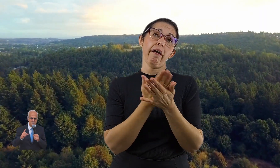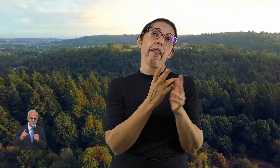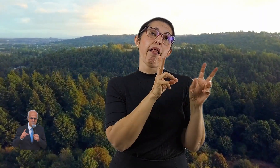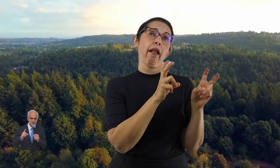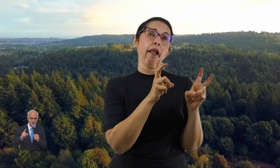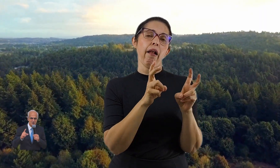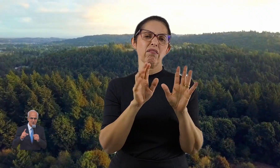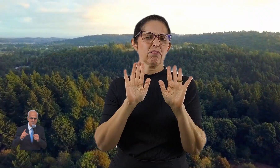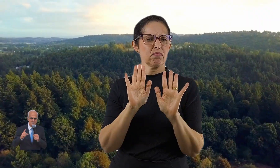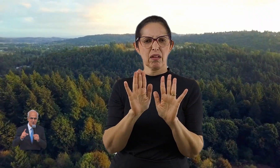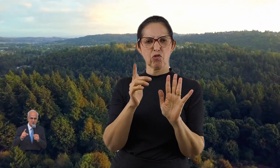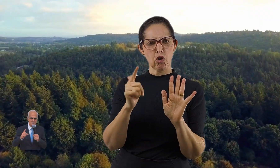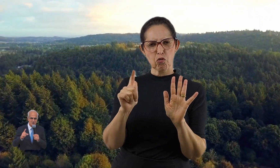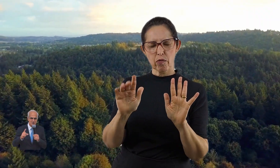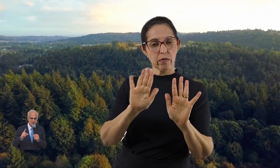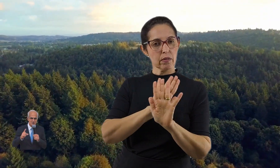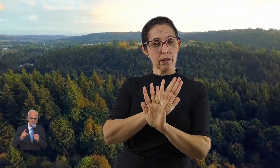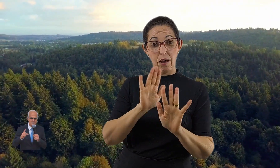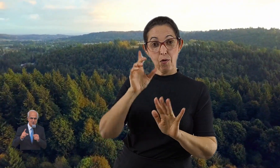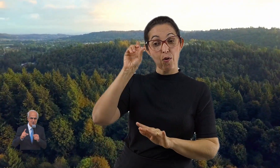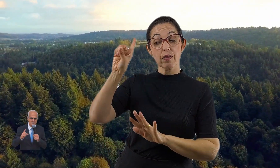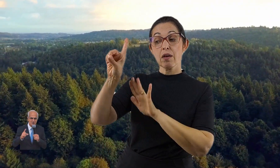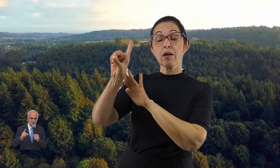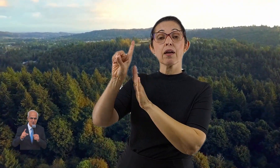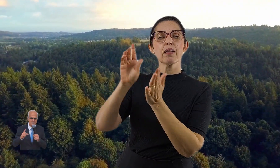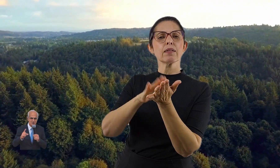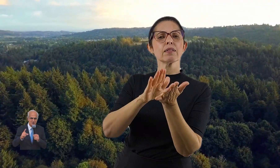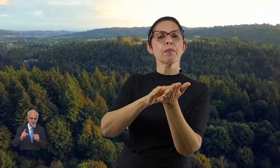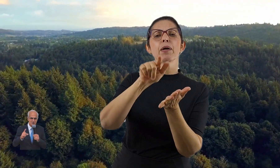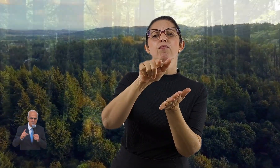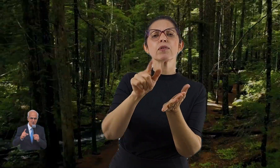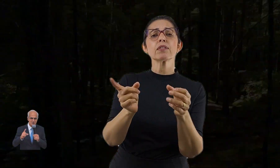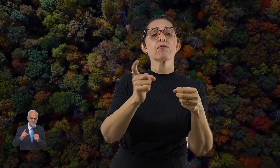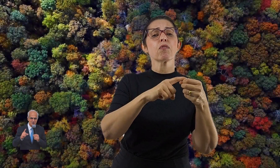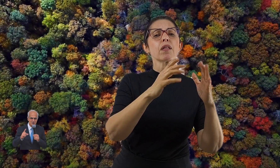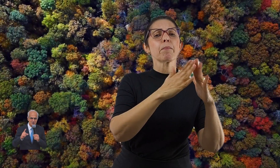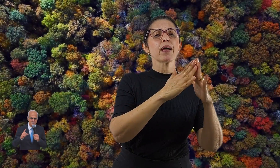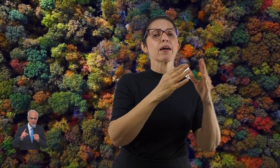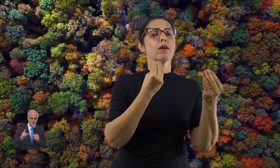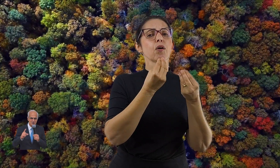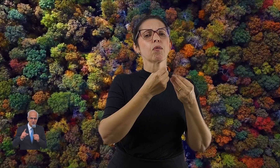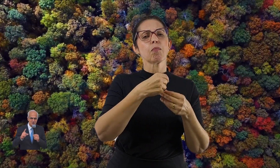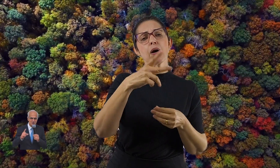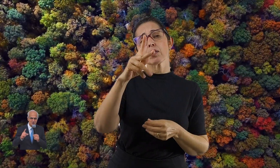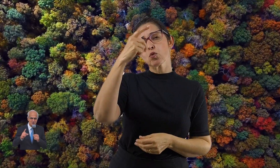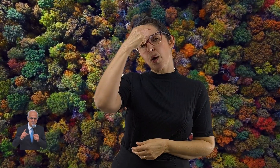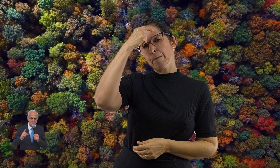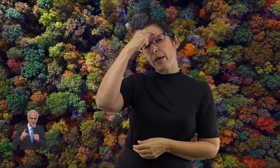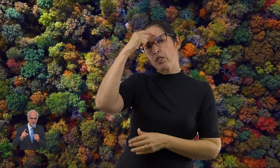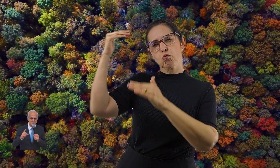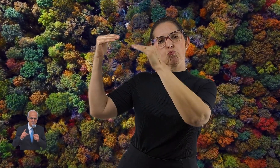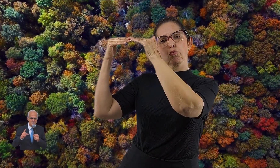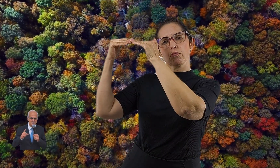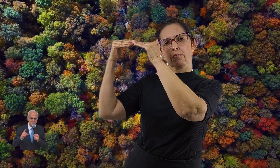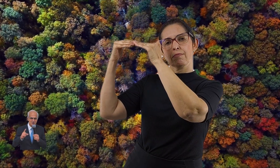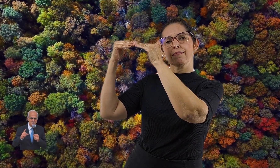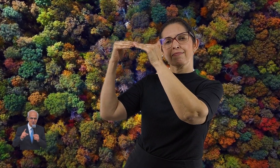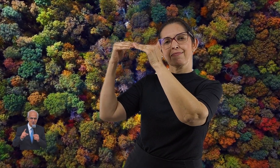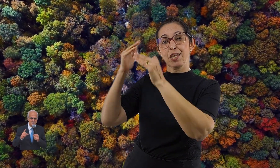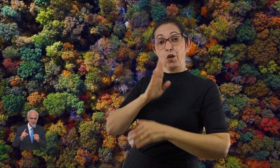aqui hoje não. O Senhor quer saber se hoje você vai sair daqui com sua mente mais firmada no Senhor,